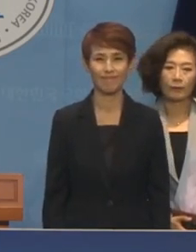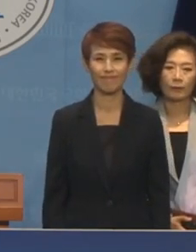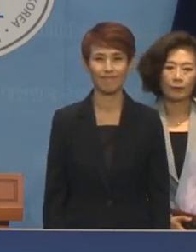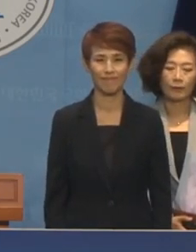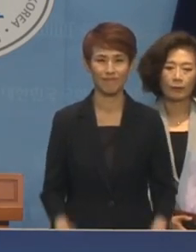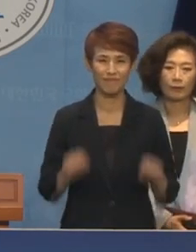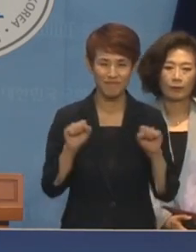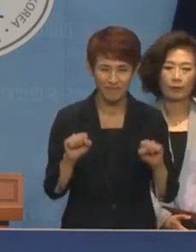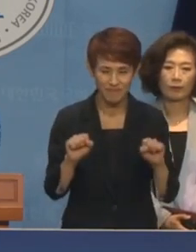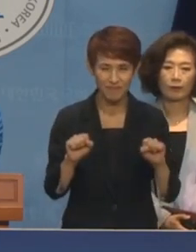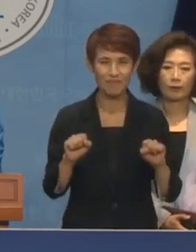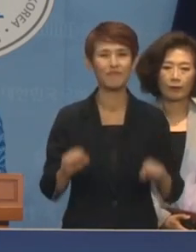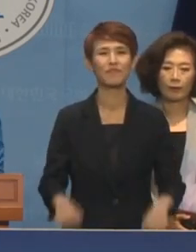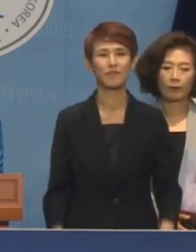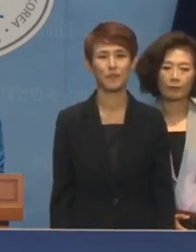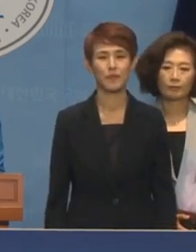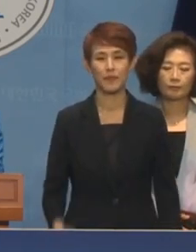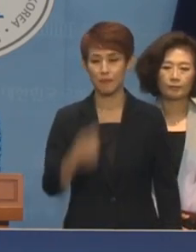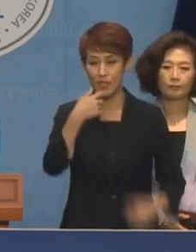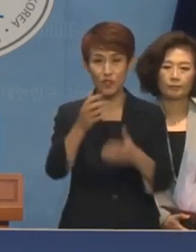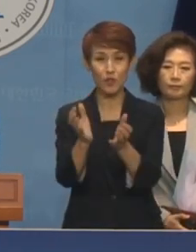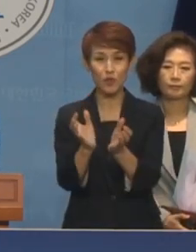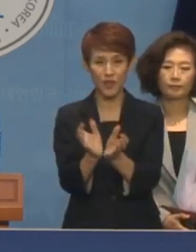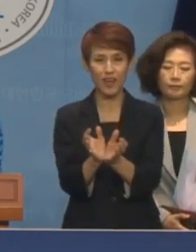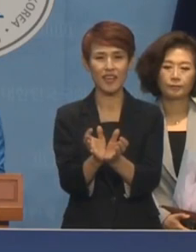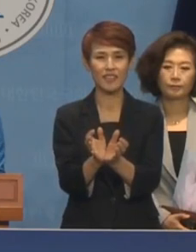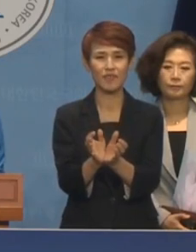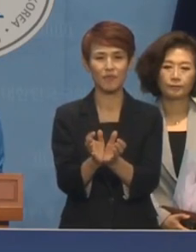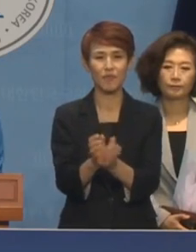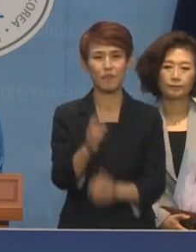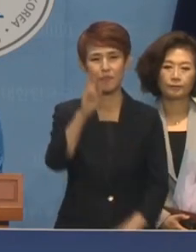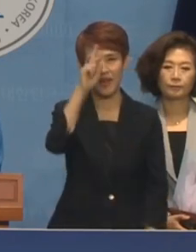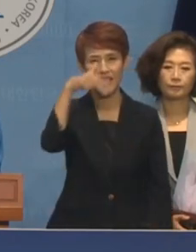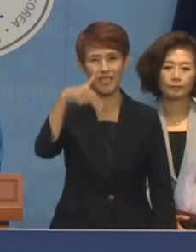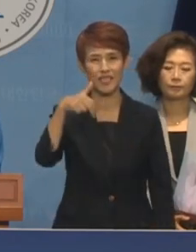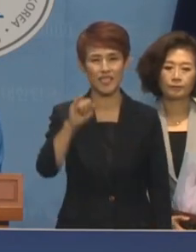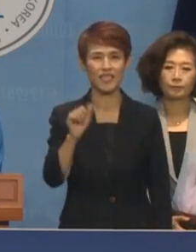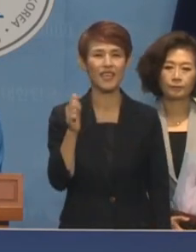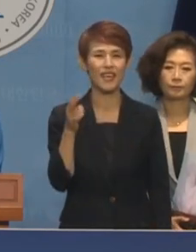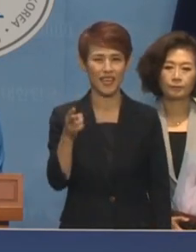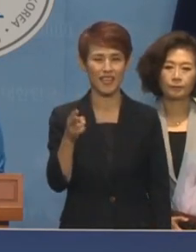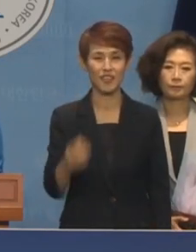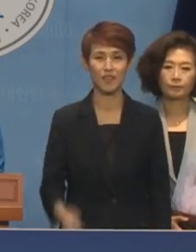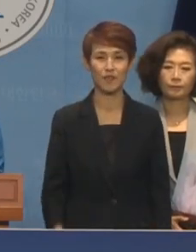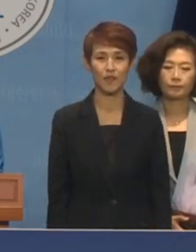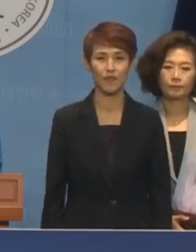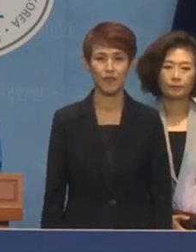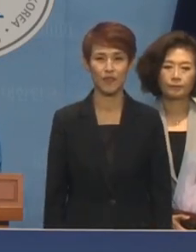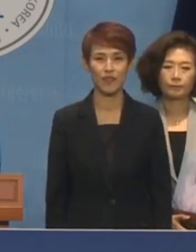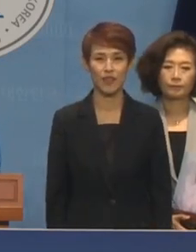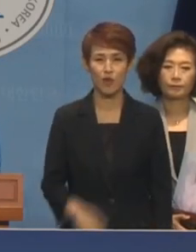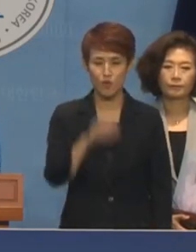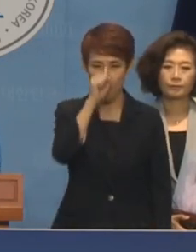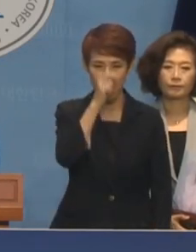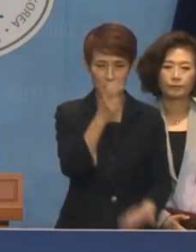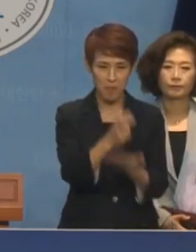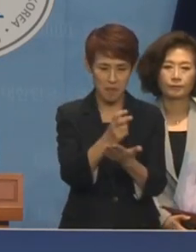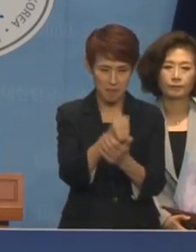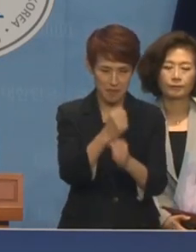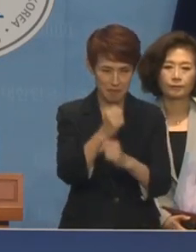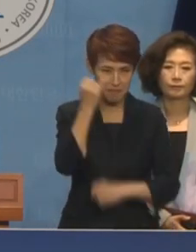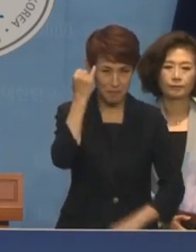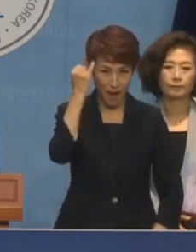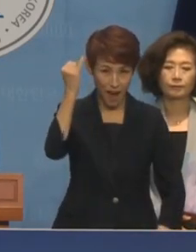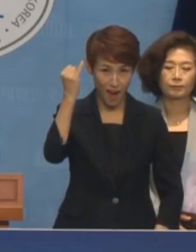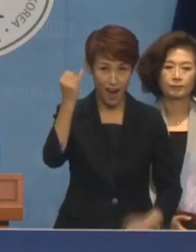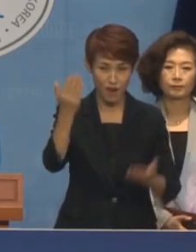예, 안녕하십니까. 더불어민주당 의정부가 국회의원 박지혜입니다. 먼저 좋은 입법 아이디어로